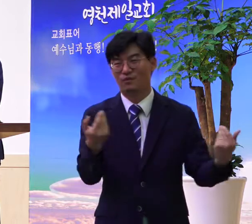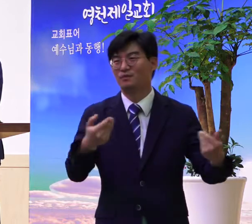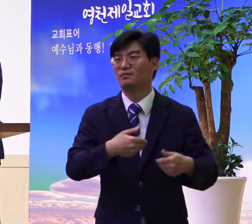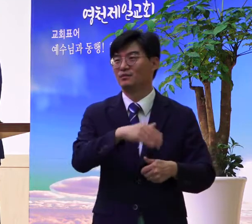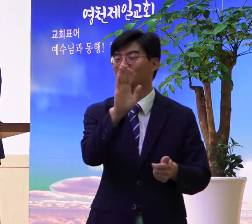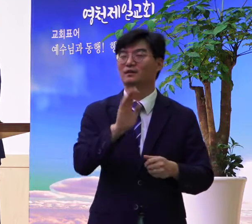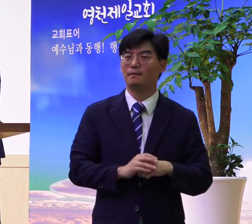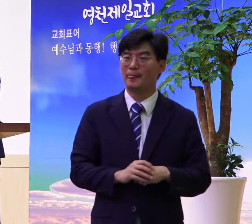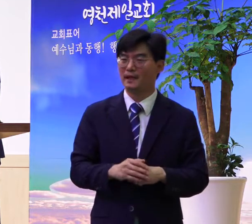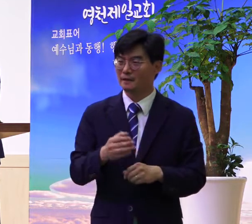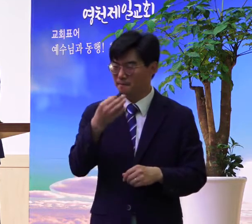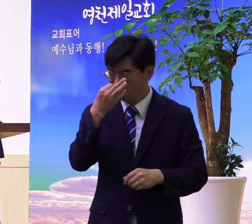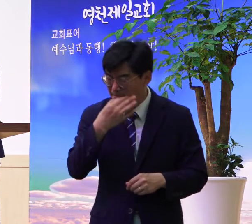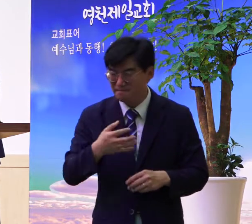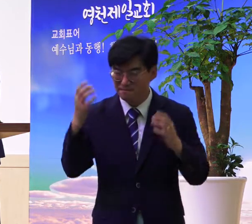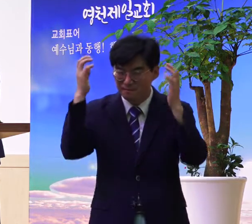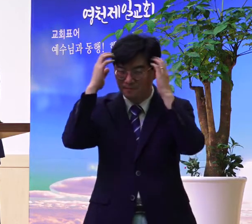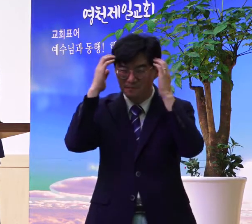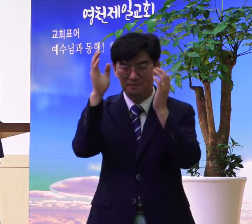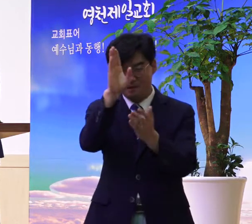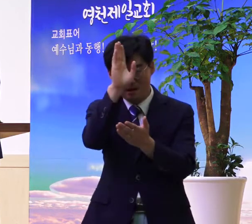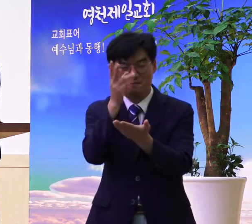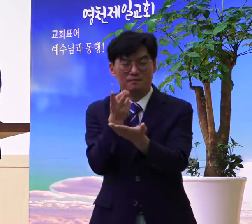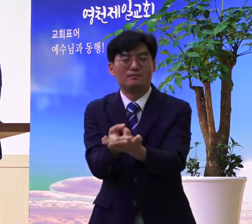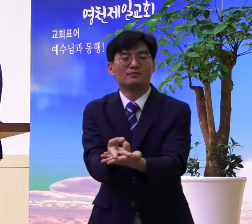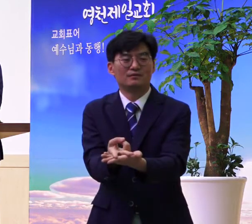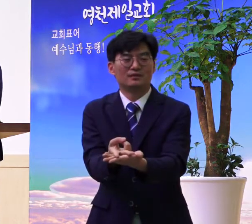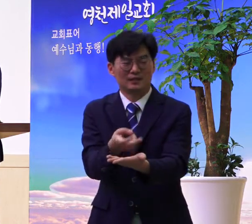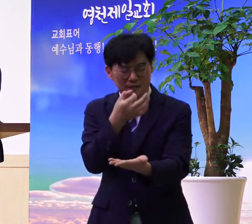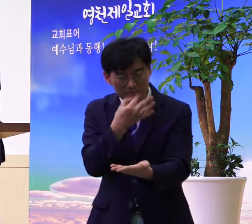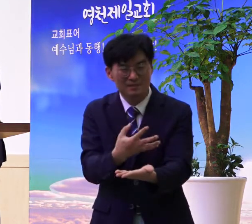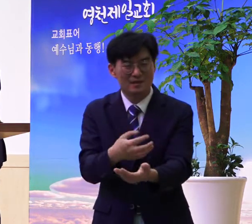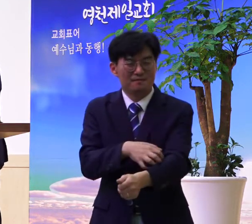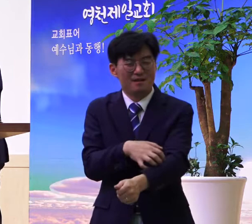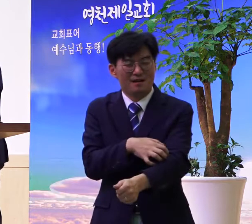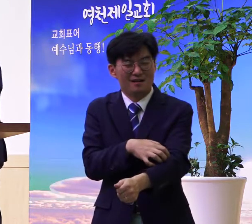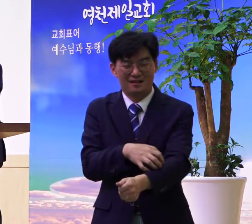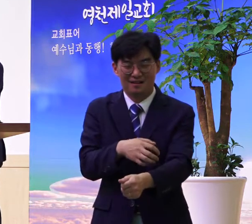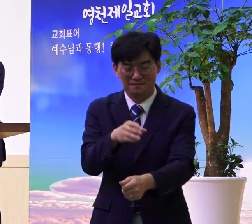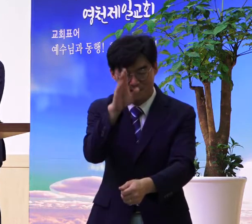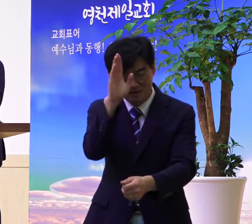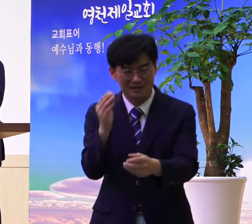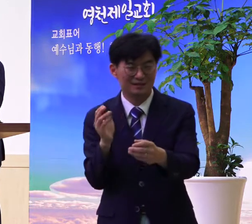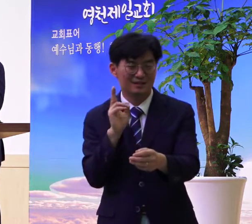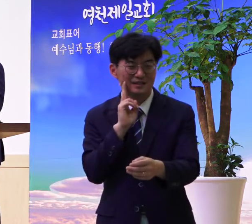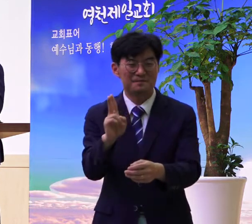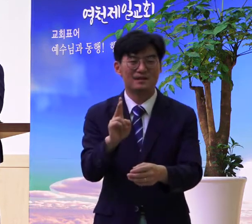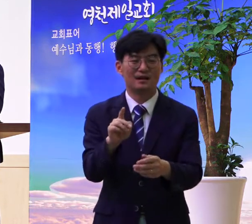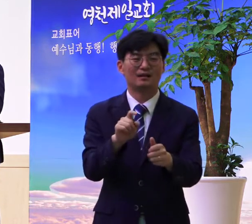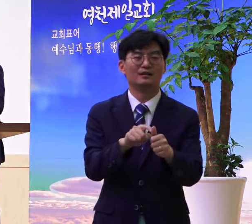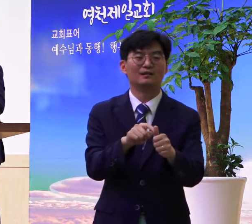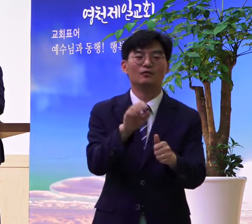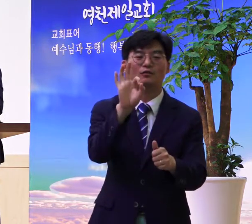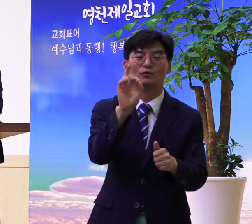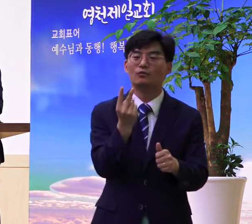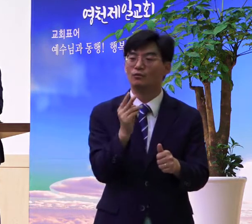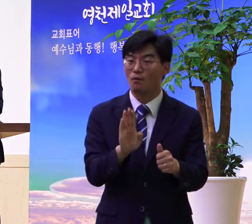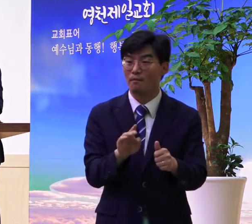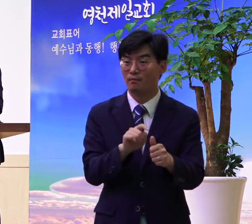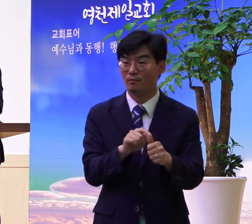자신은 정말 힘든 병에 걸려서 늘 병상에 앉아서 자기 몸을 긁어야만 했습니다. 그런 고통 속에 있던